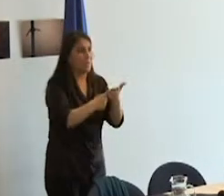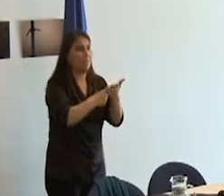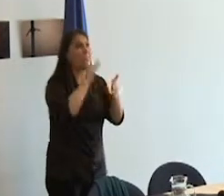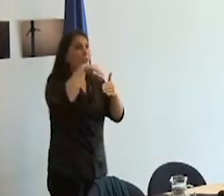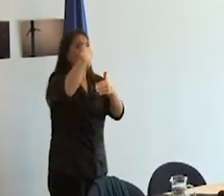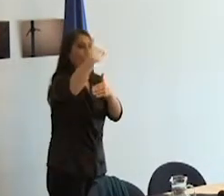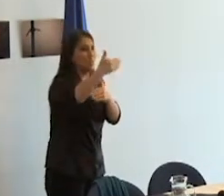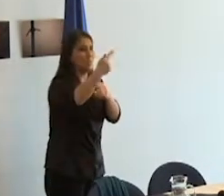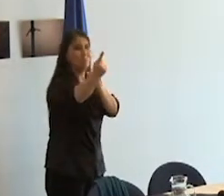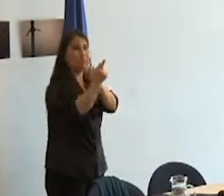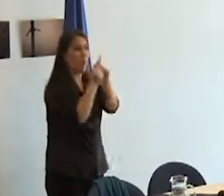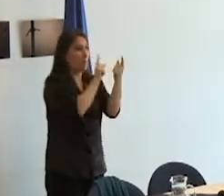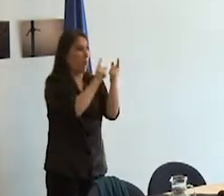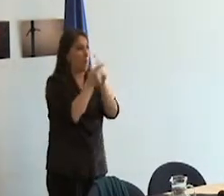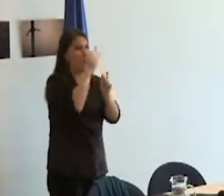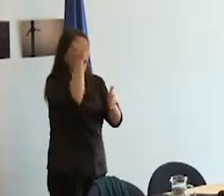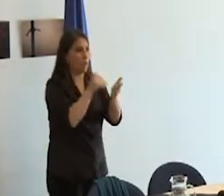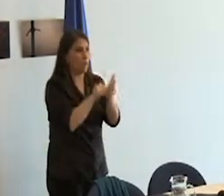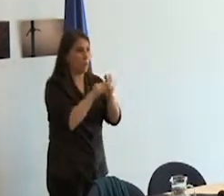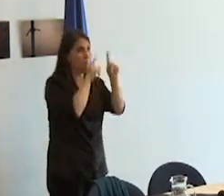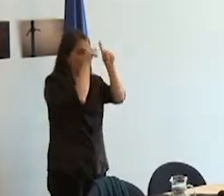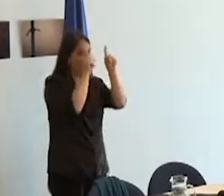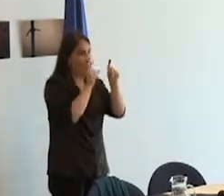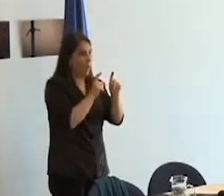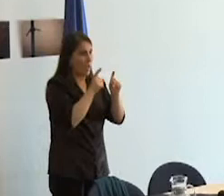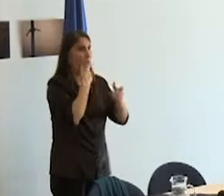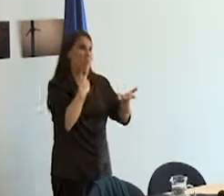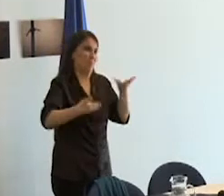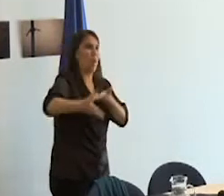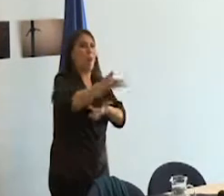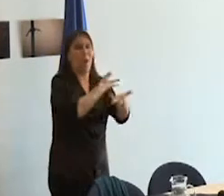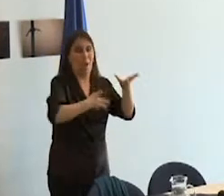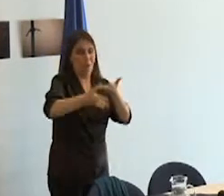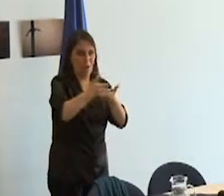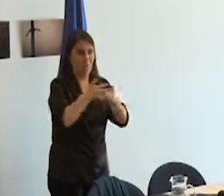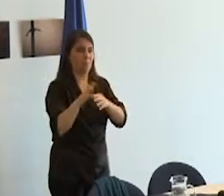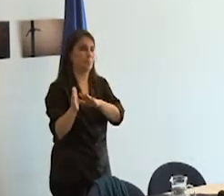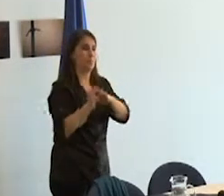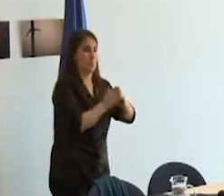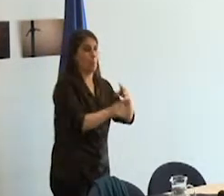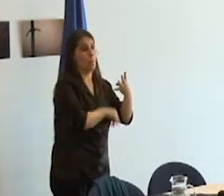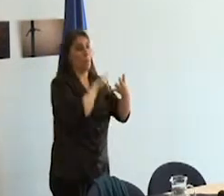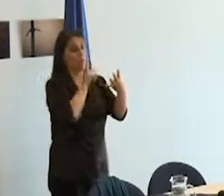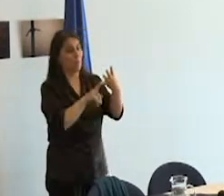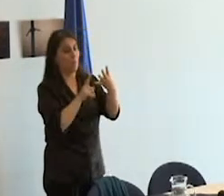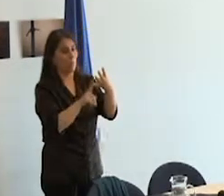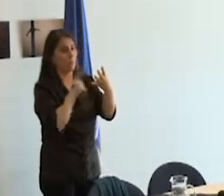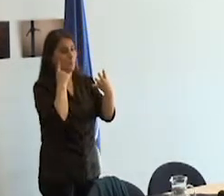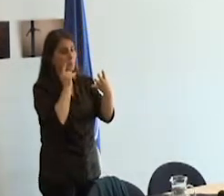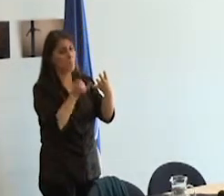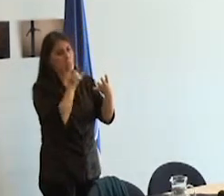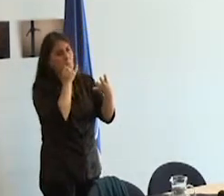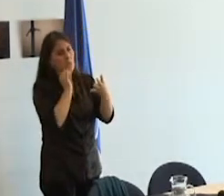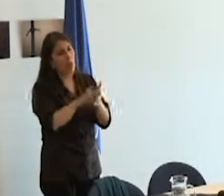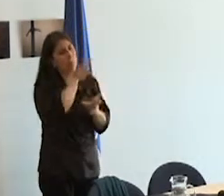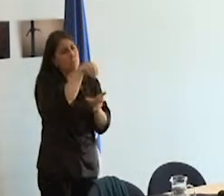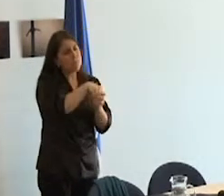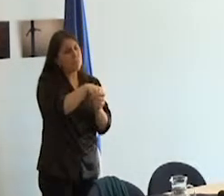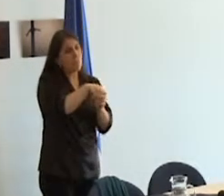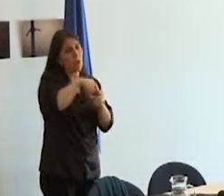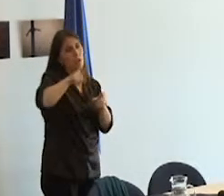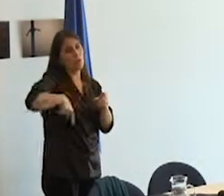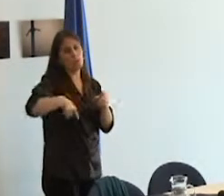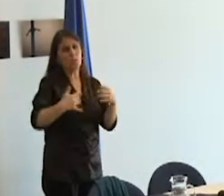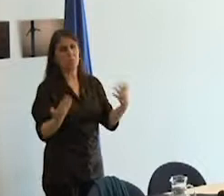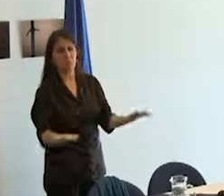futuros encuentros. Cuarto punto, la diferencia al interior de la institución escolar. Es mucho lo que hay que decir frente